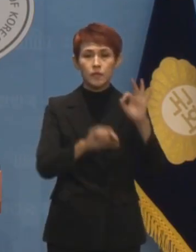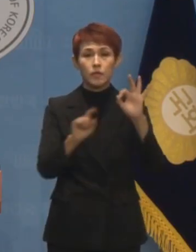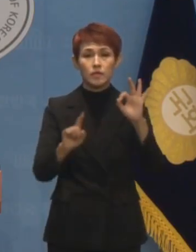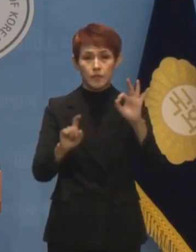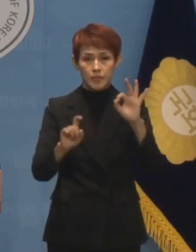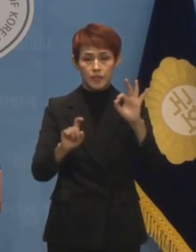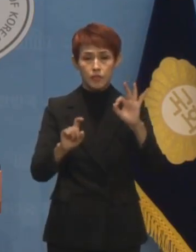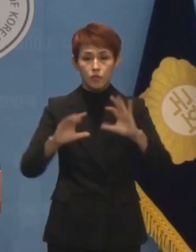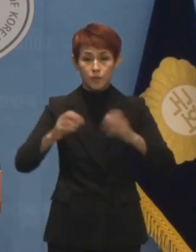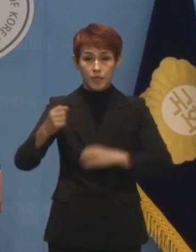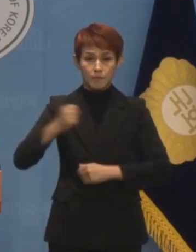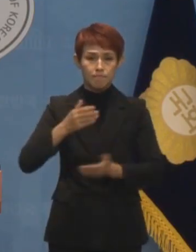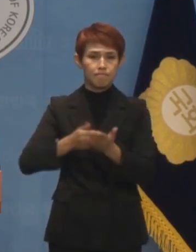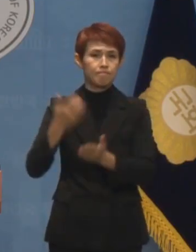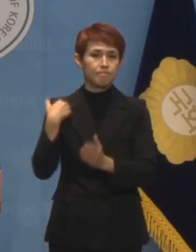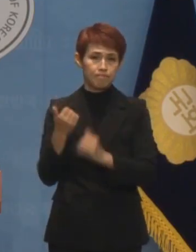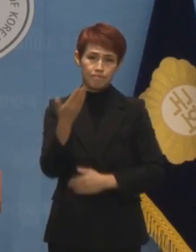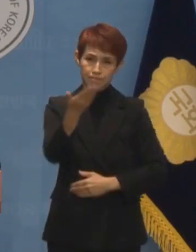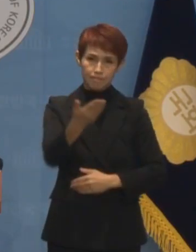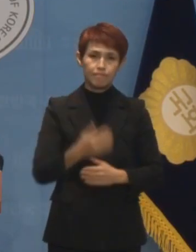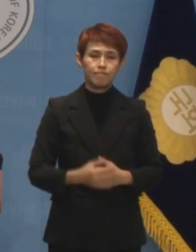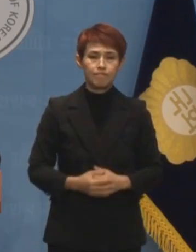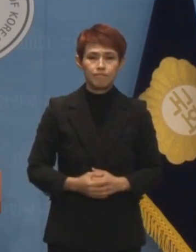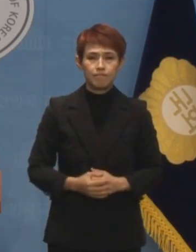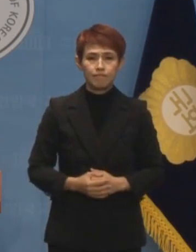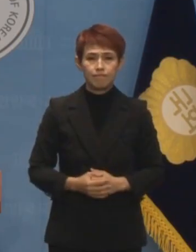11일 국민의힘 대변인 송영훈.